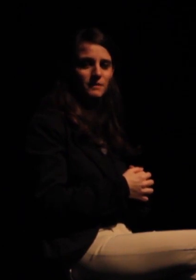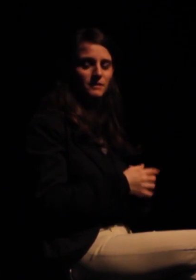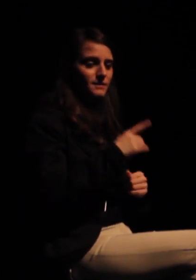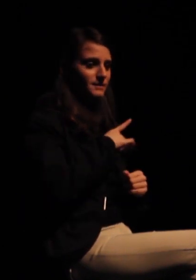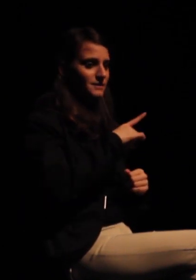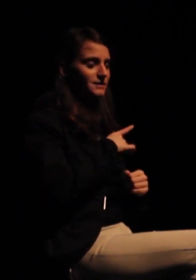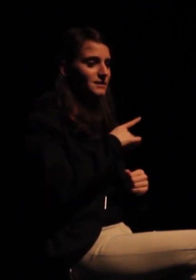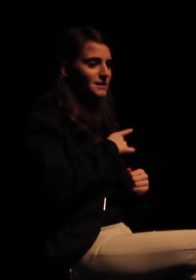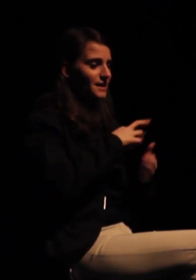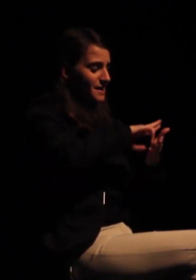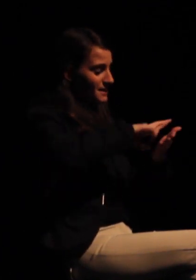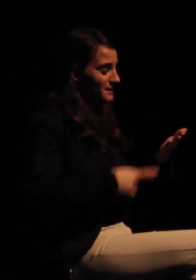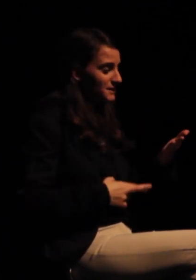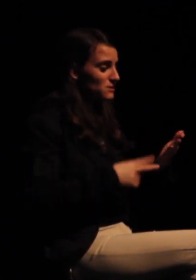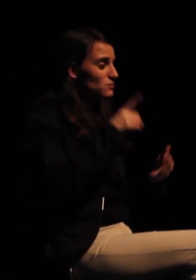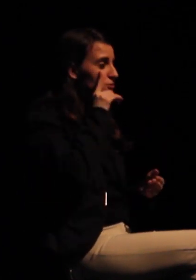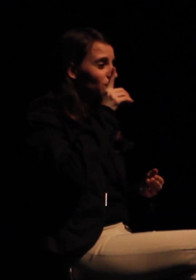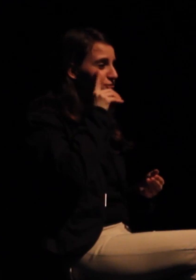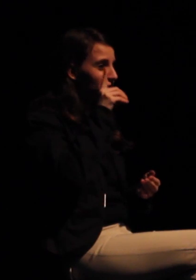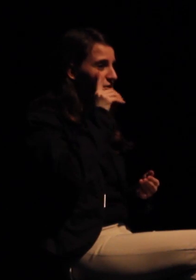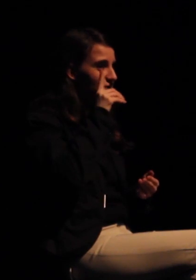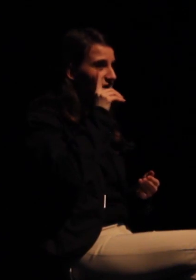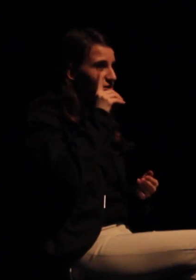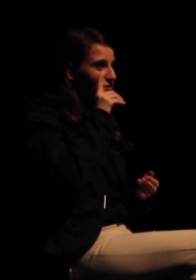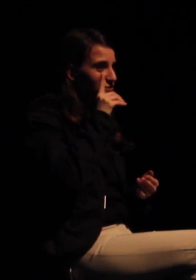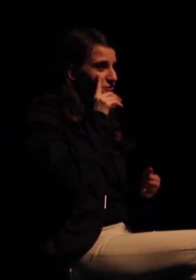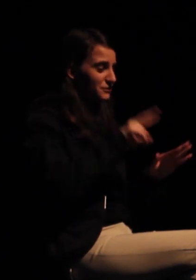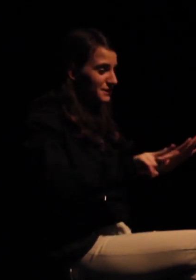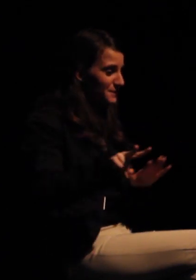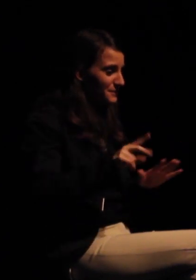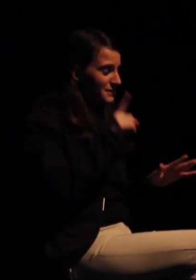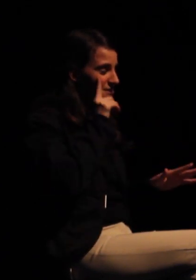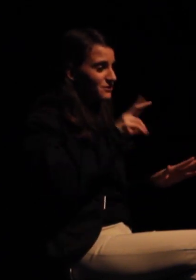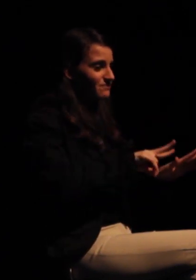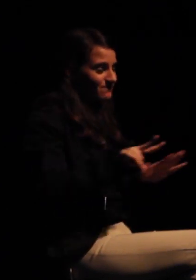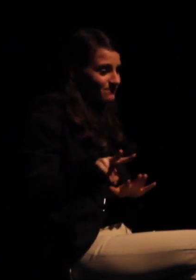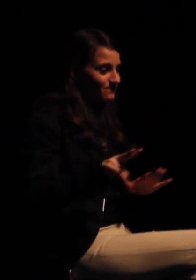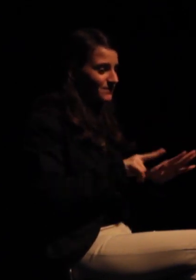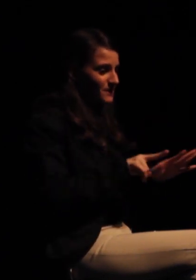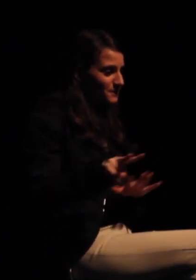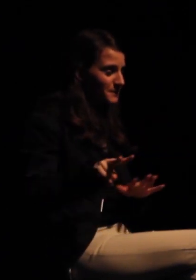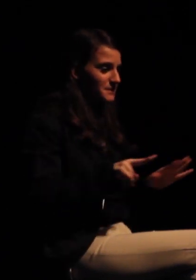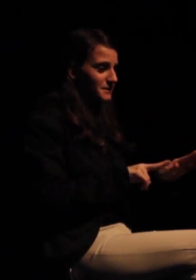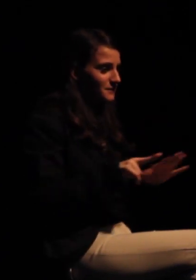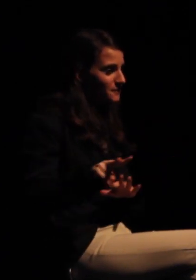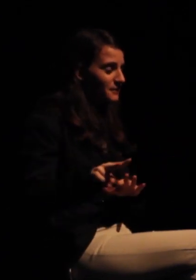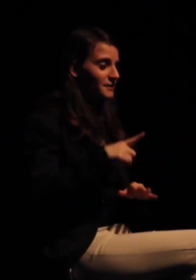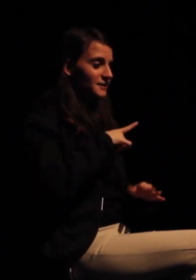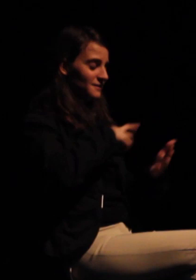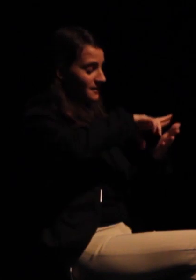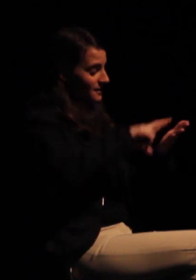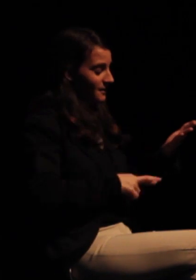Tínhamos redação todos os dias, imagina, todas as semanas. Uma vez por semana elas